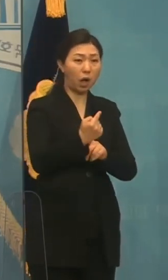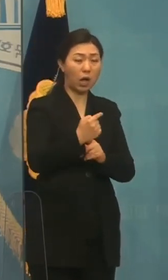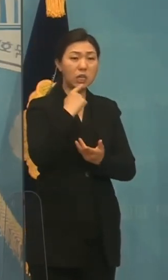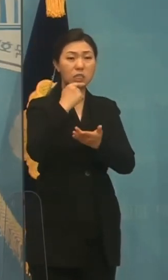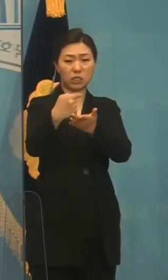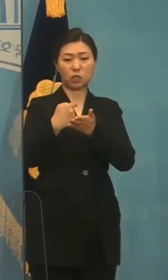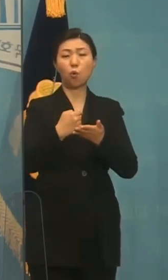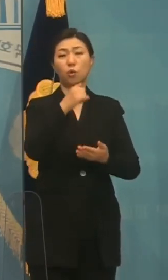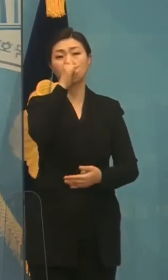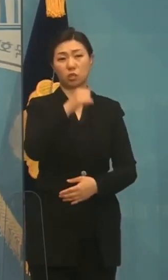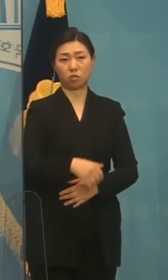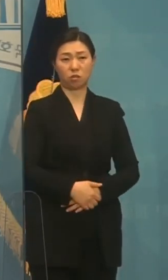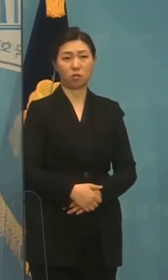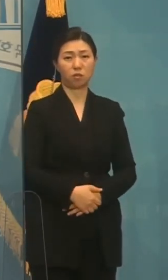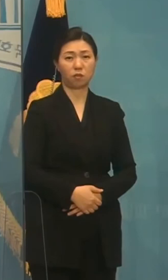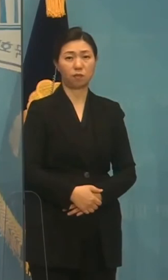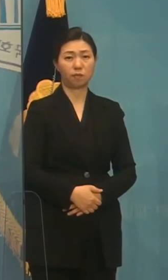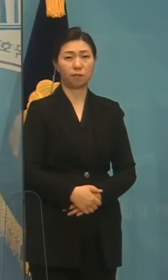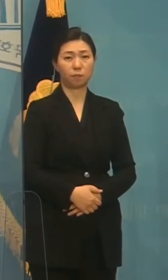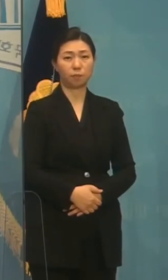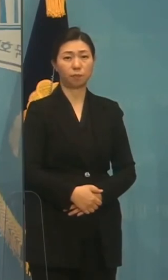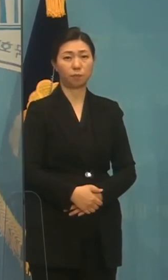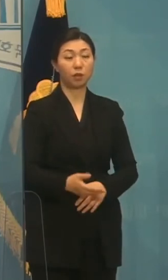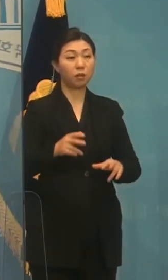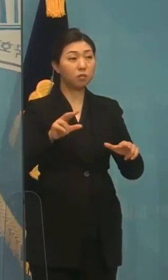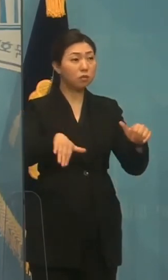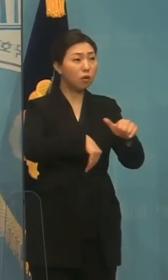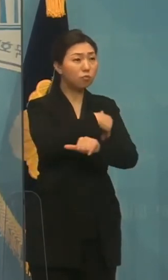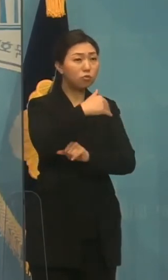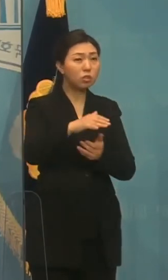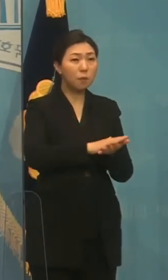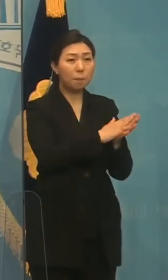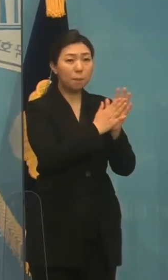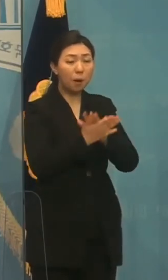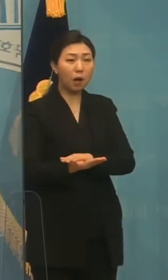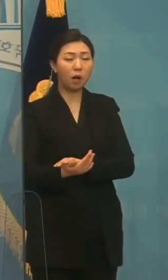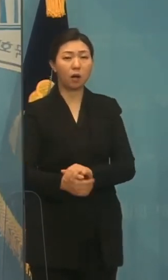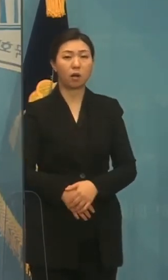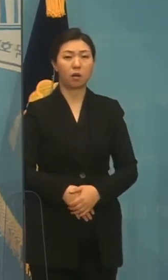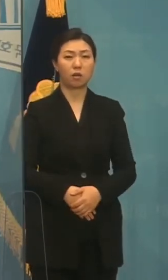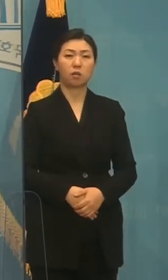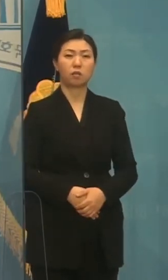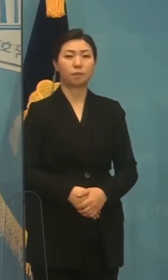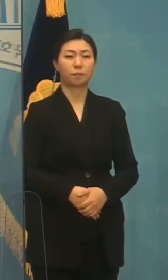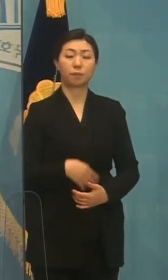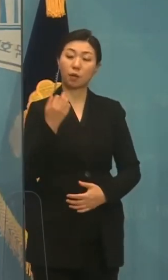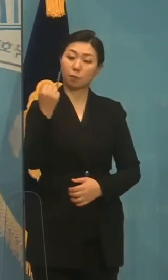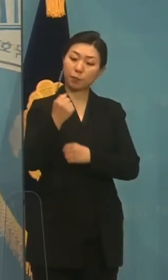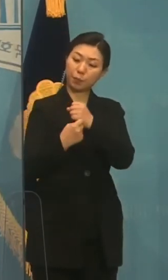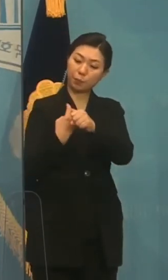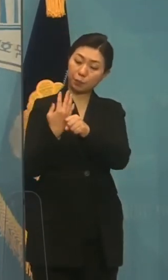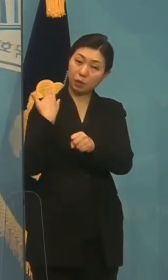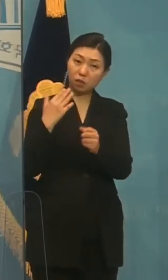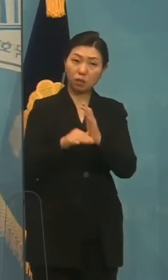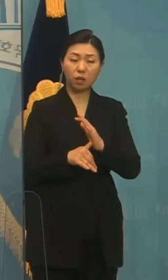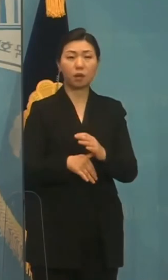신고까지 해왔겠습니까? 그래도 완전히 바뀌었습니다. 그리고 몇 년 전에는 북한에서